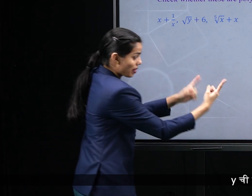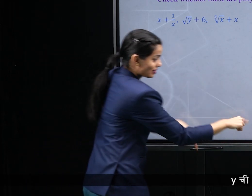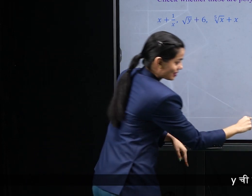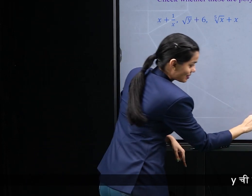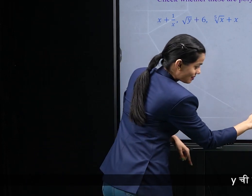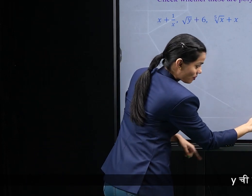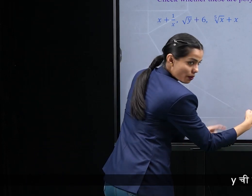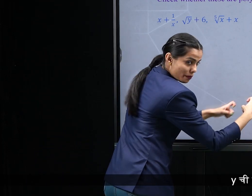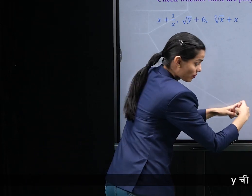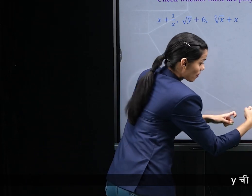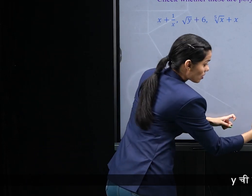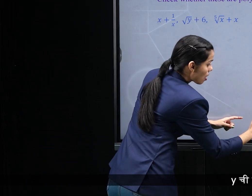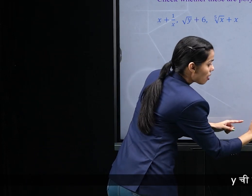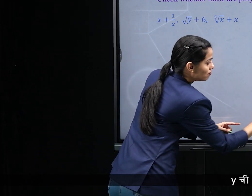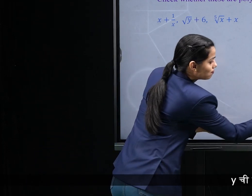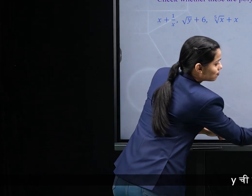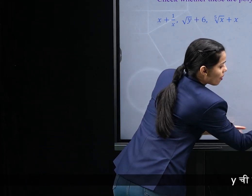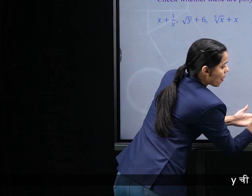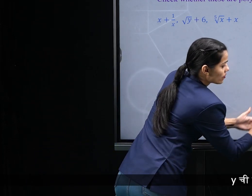वाय ची घातांक 1/5 आहे.